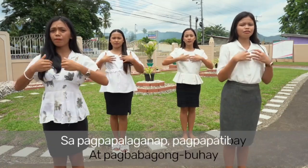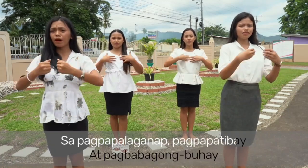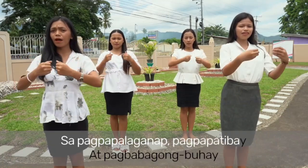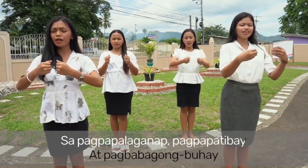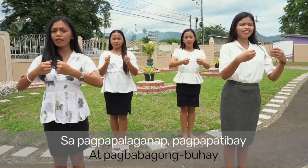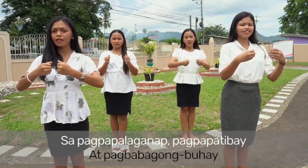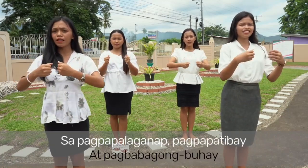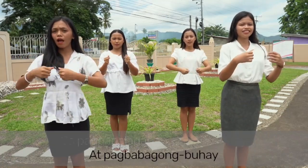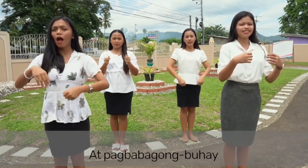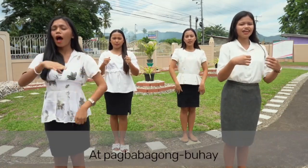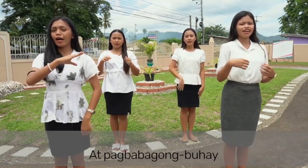pagpapatibay at